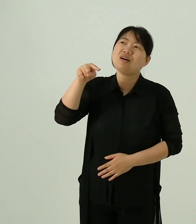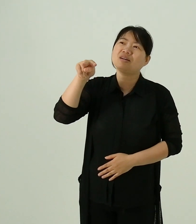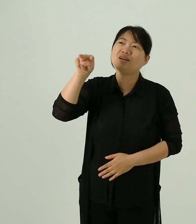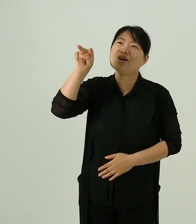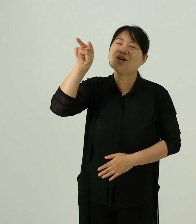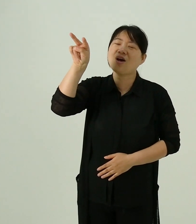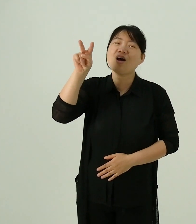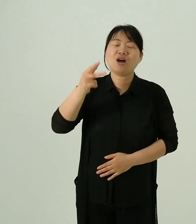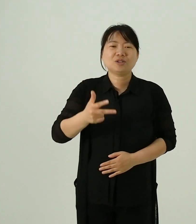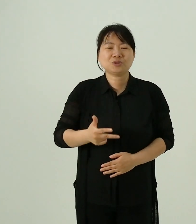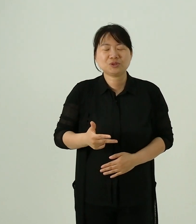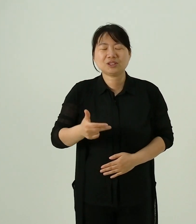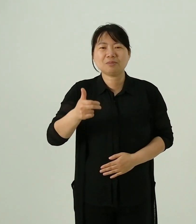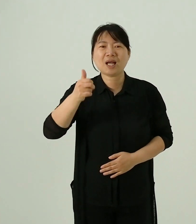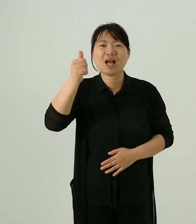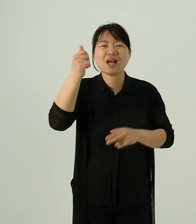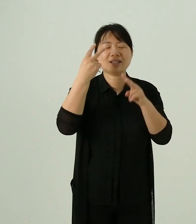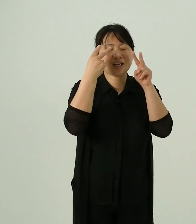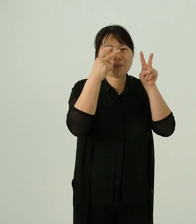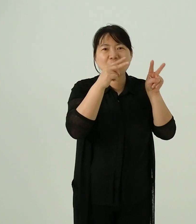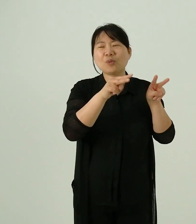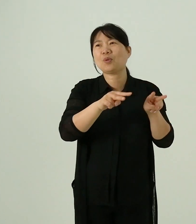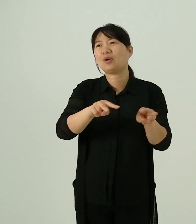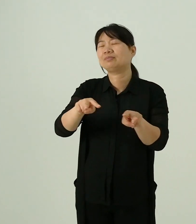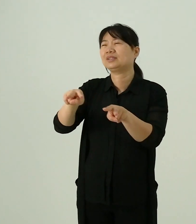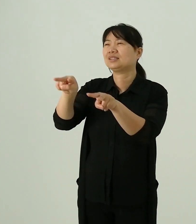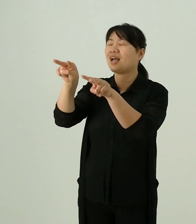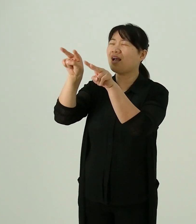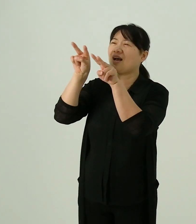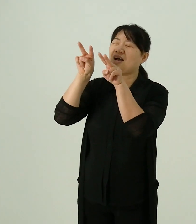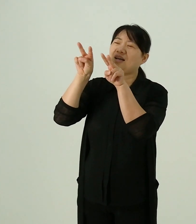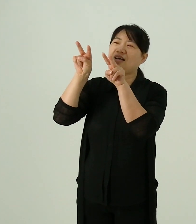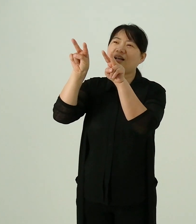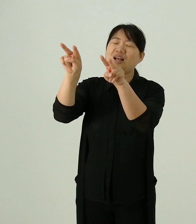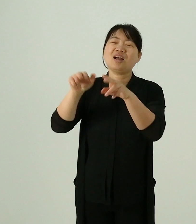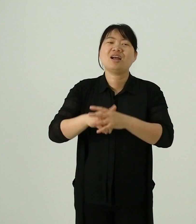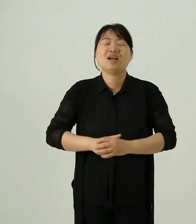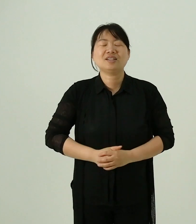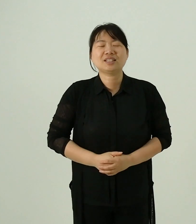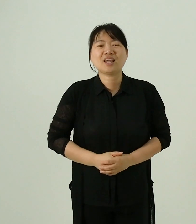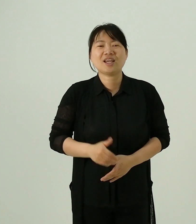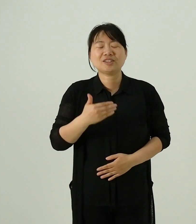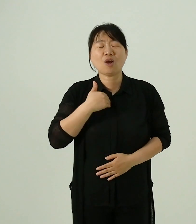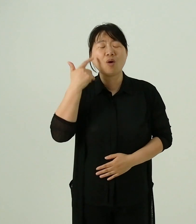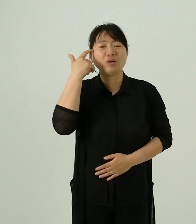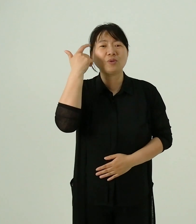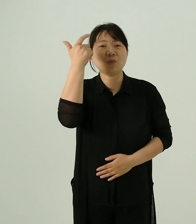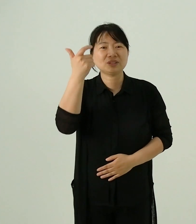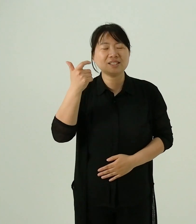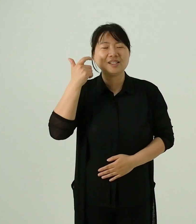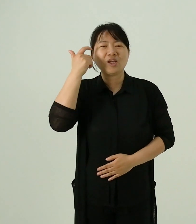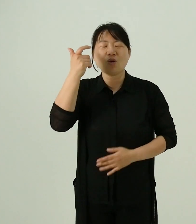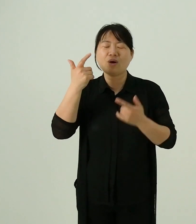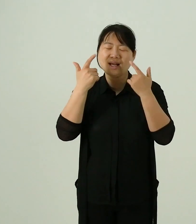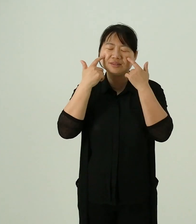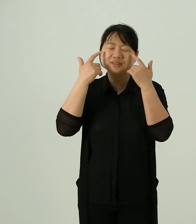눈들어 주를 바라봅니다. 내